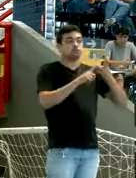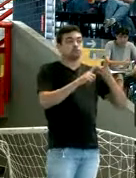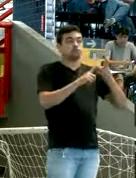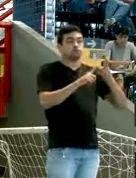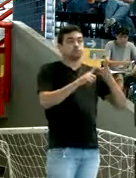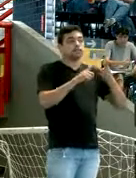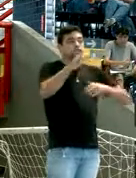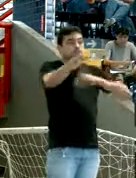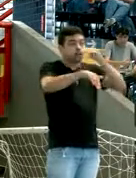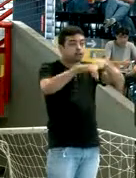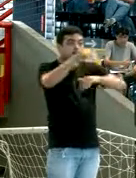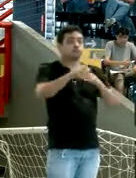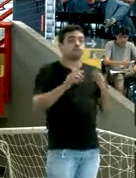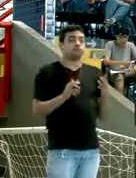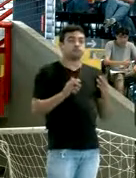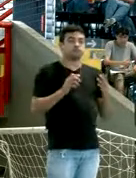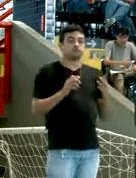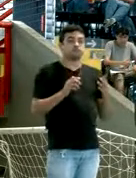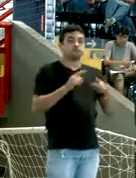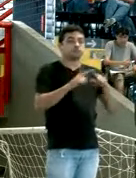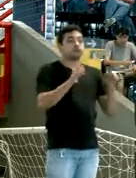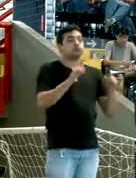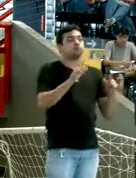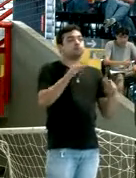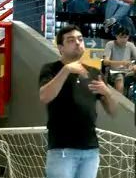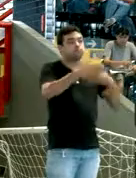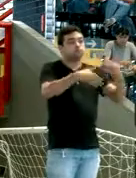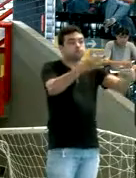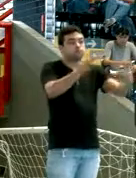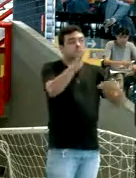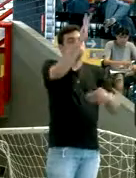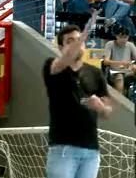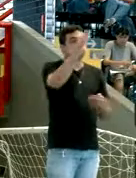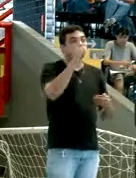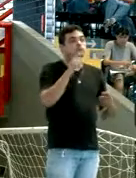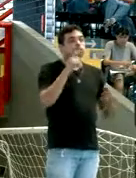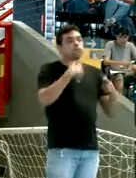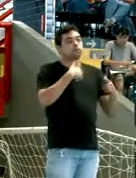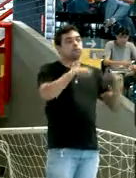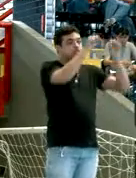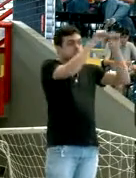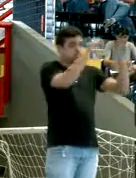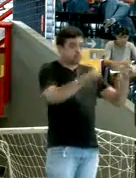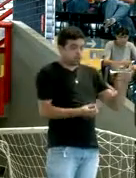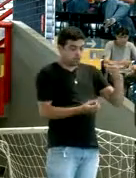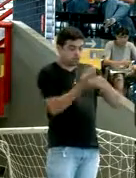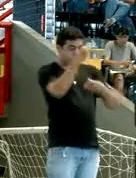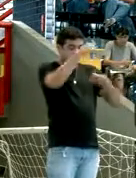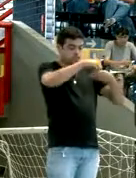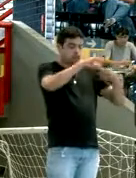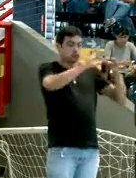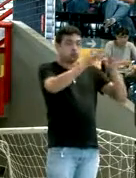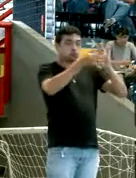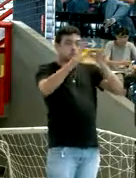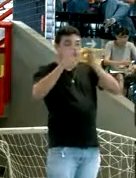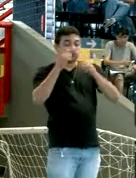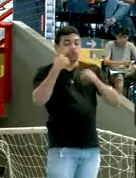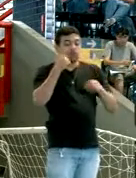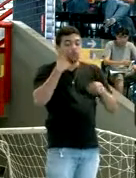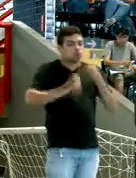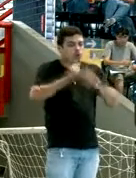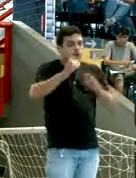pular, nadar. Mais tarde, isso foi sistematizado em jogos. Vamos ver quem corre